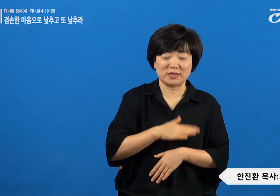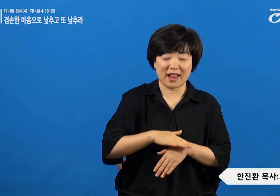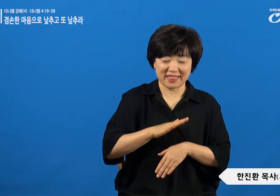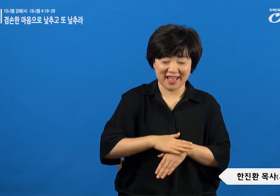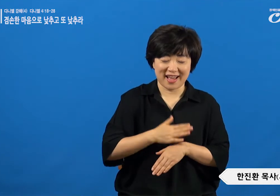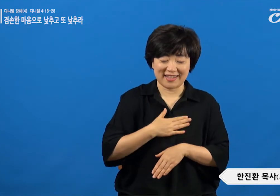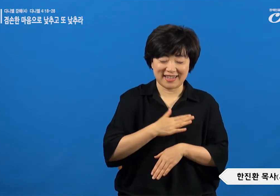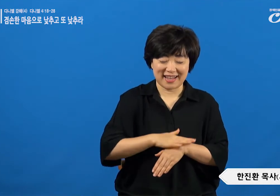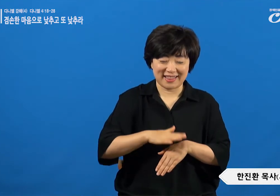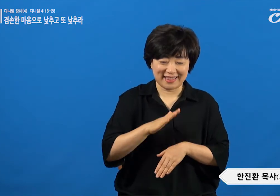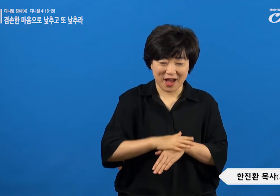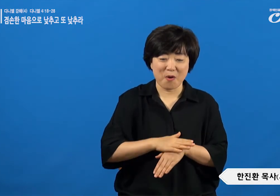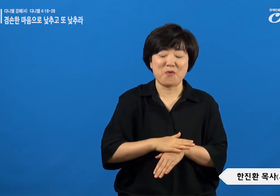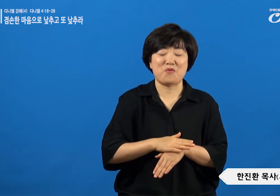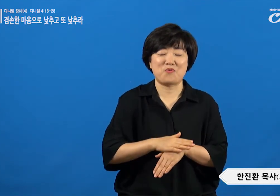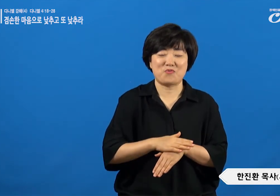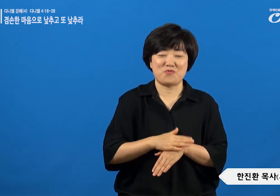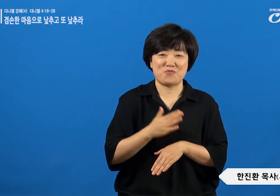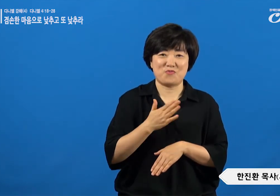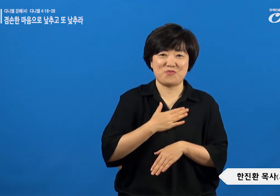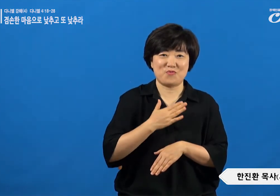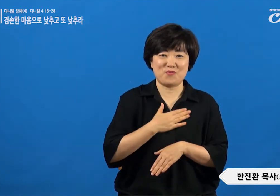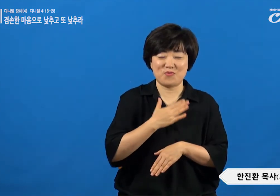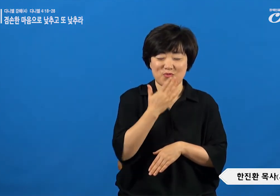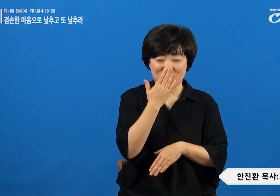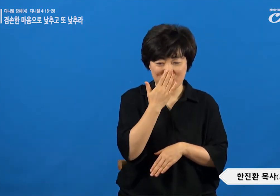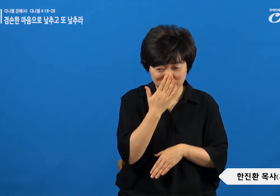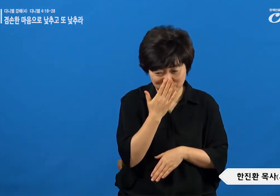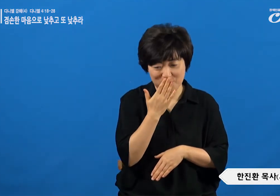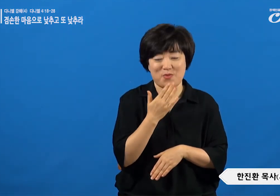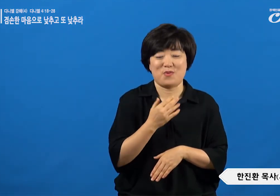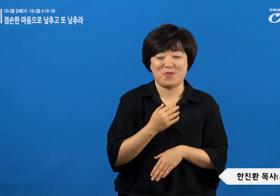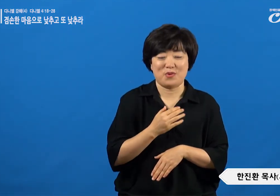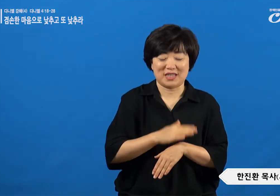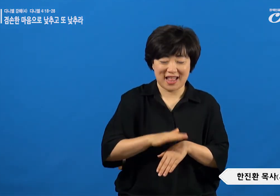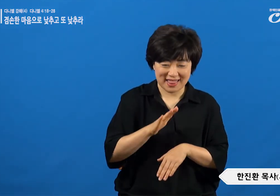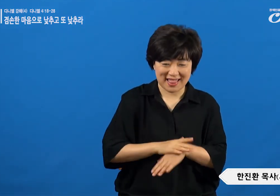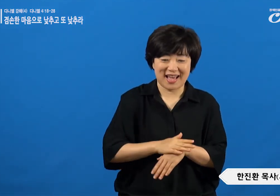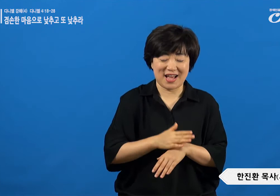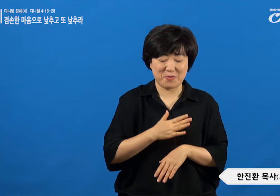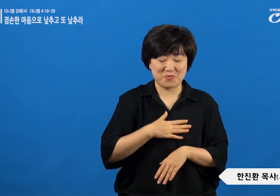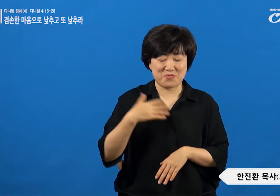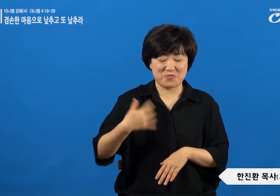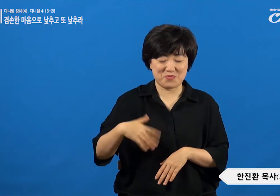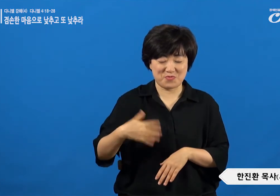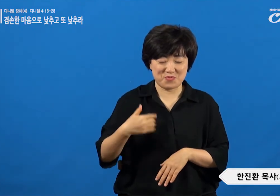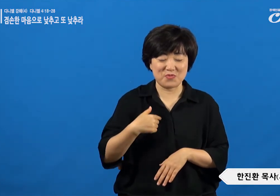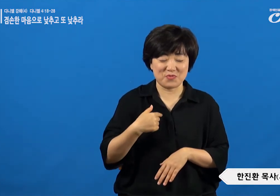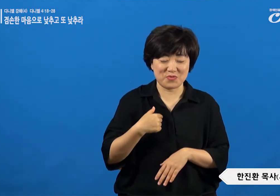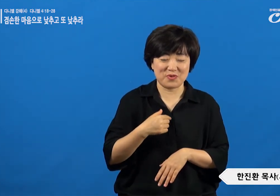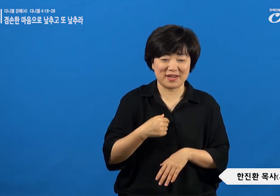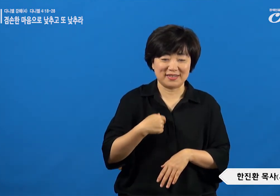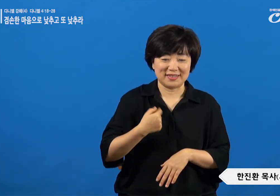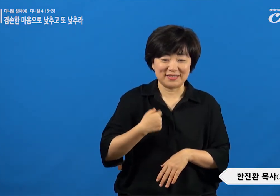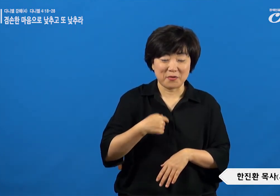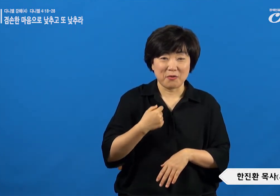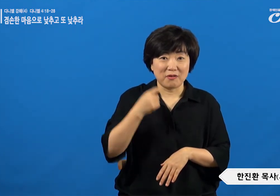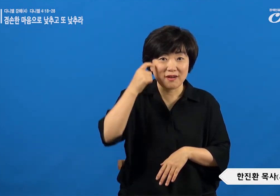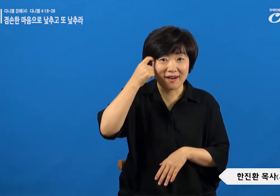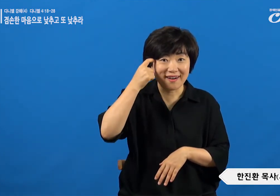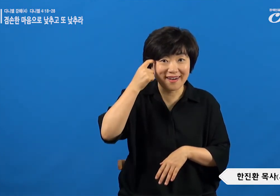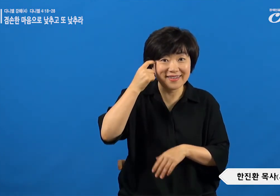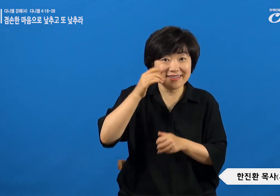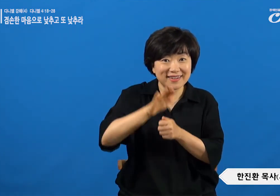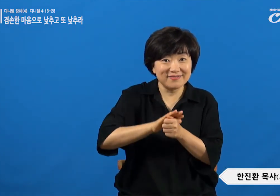대견스럽게 여겨지기 시작합니다. 세상에, 내가 이렇게 겸손해지다니 대단하다, 그런 마음이 들기